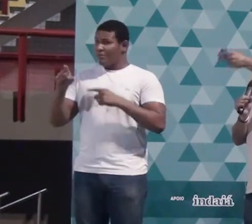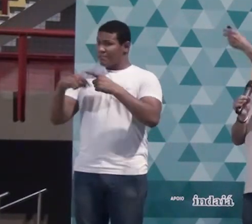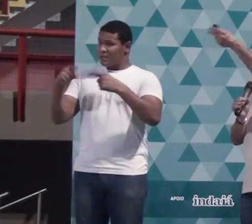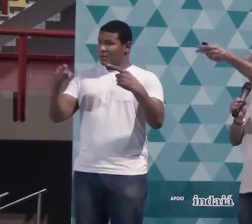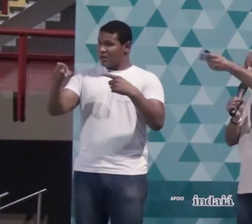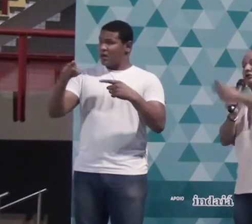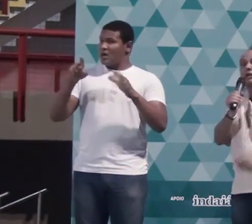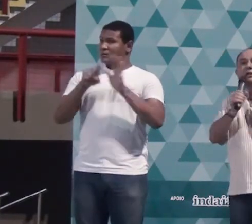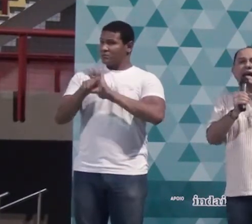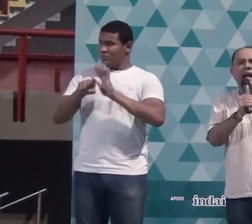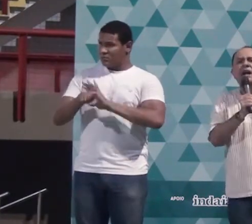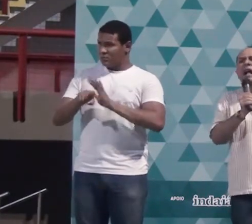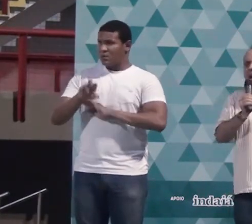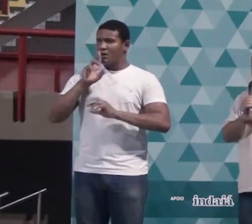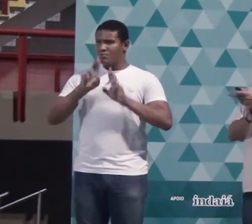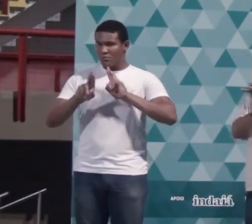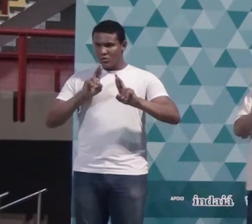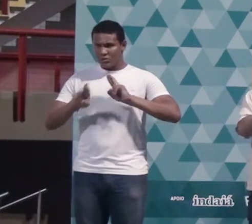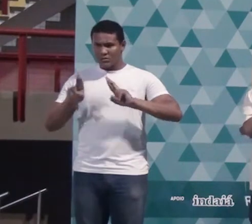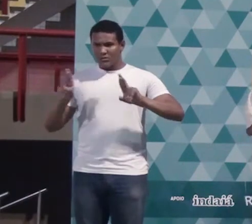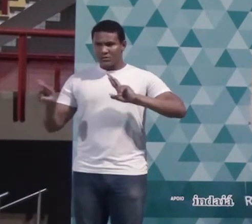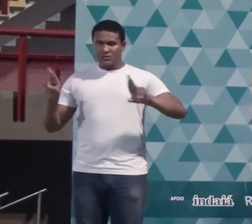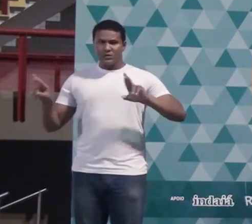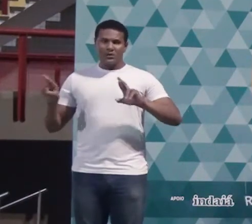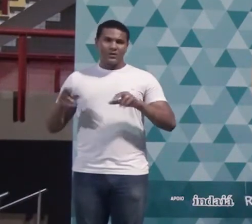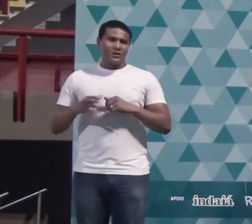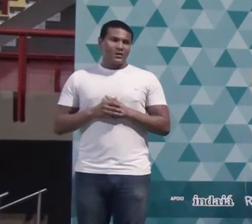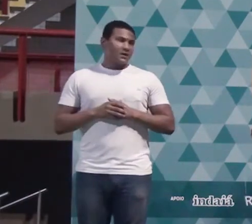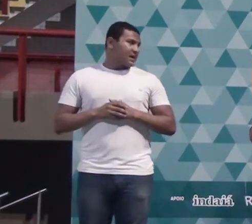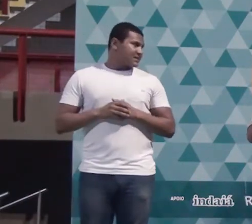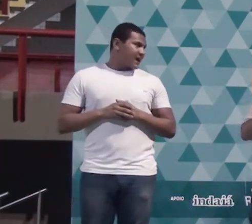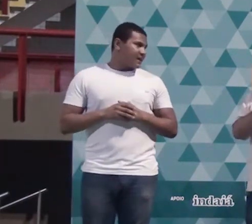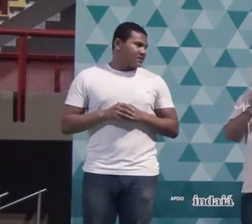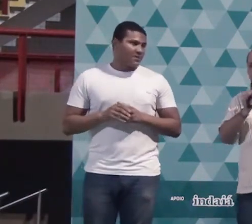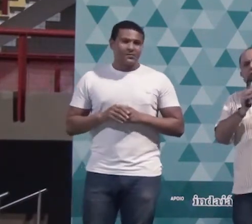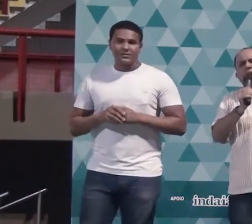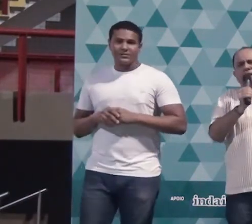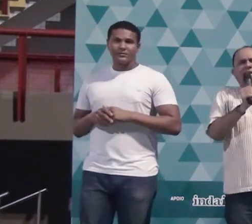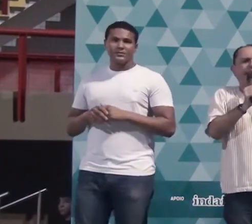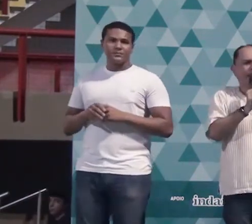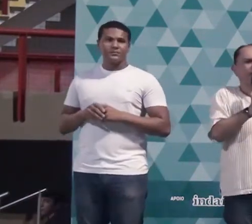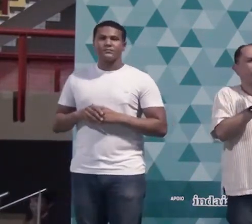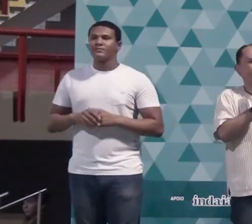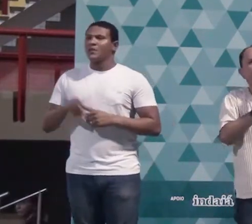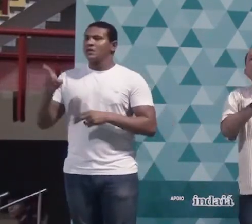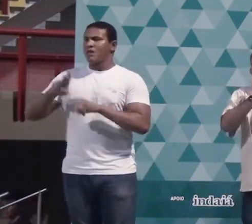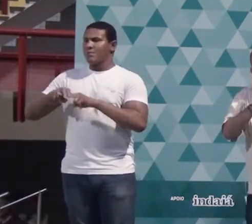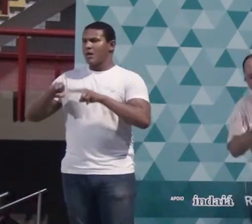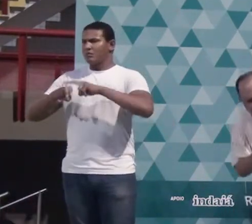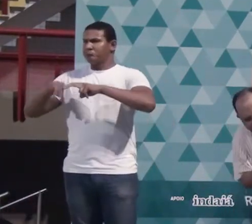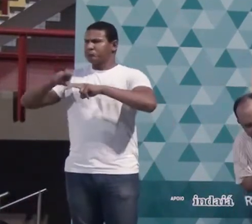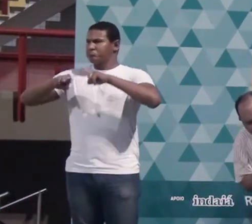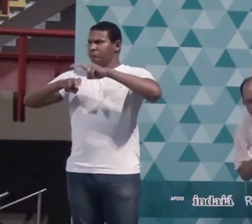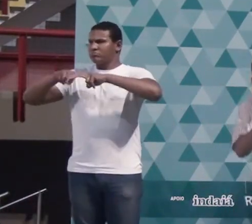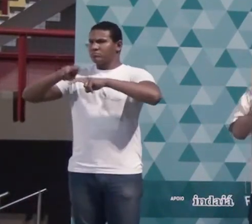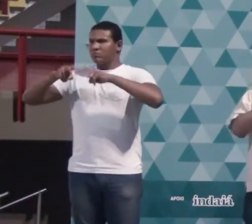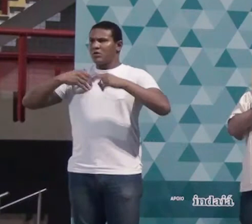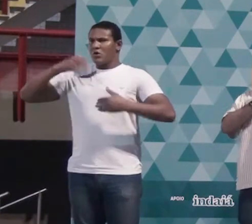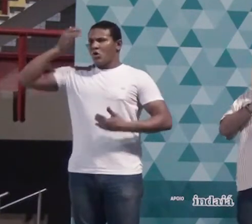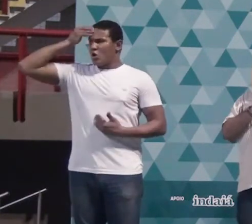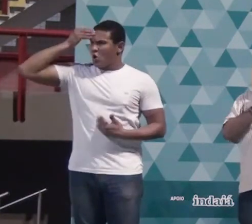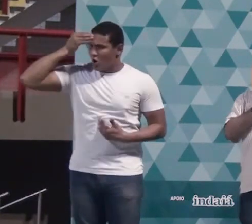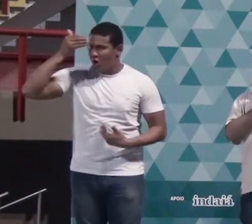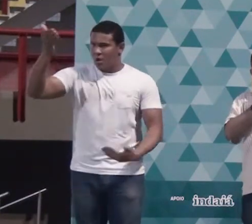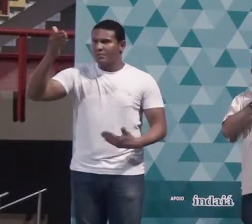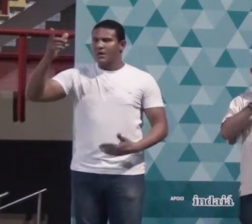as questões, os gabaritos estão lá. Recolham o lixo, por favor, vocês são tudo. Ajudem com as cadeiras também. Muito obrigado pela